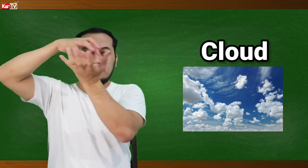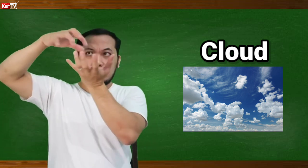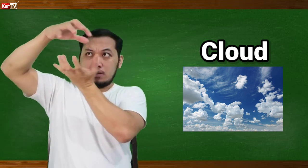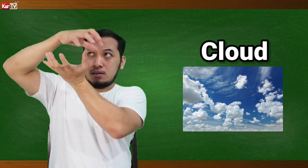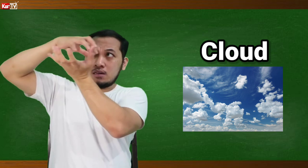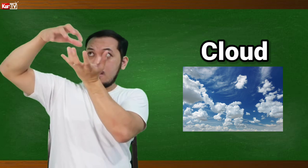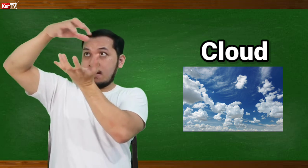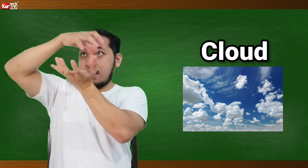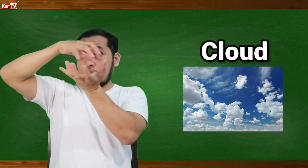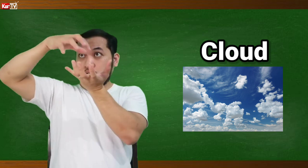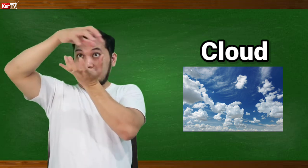cloud